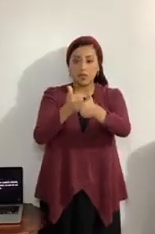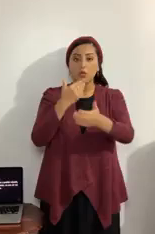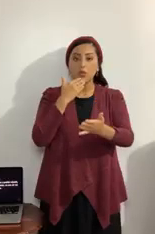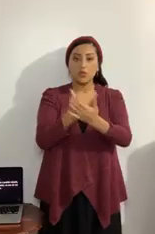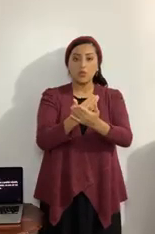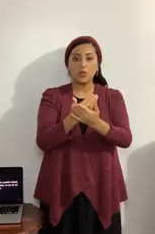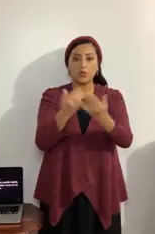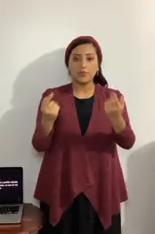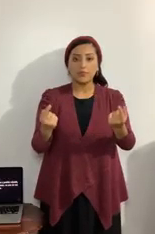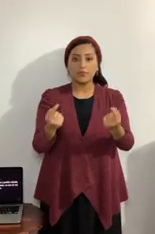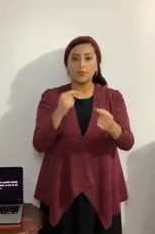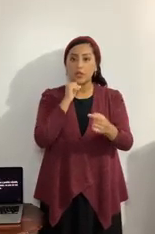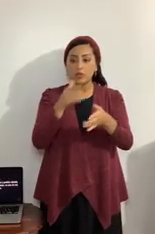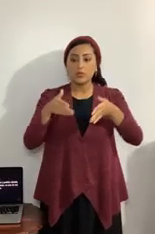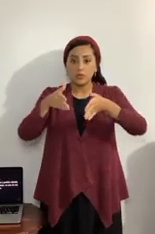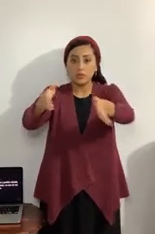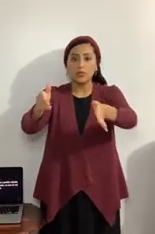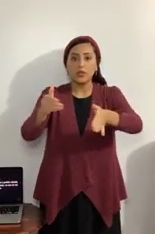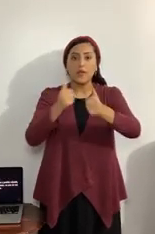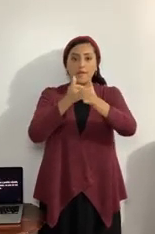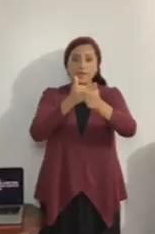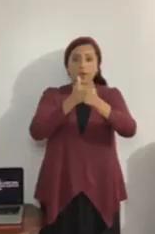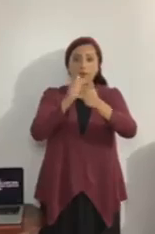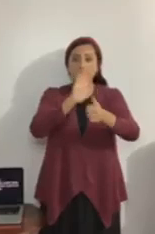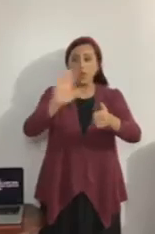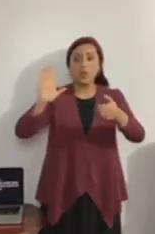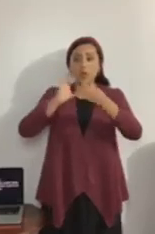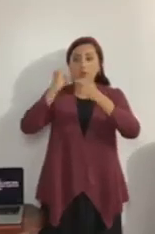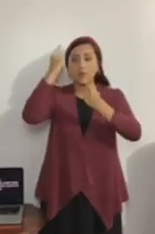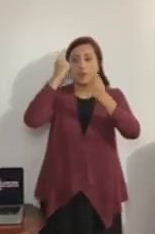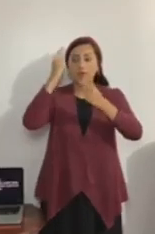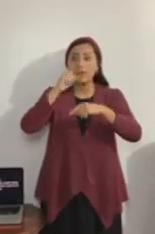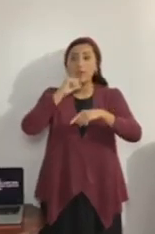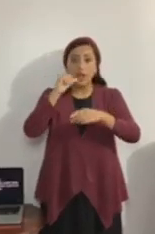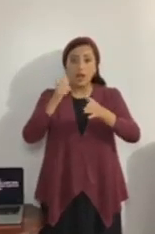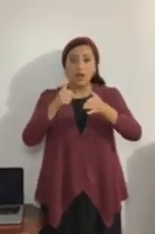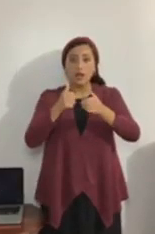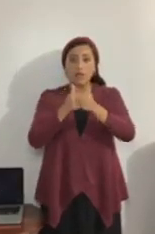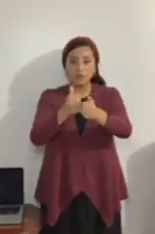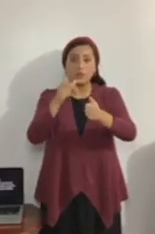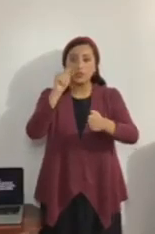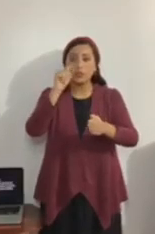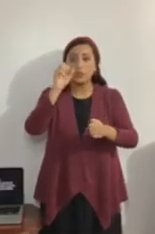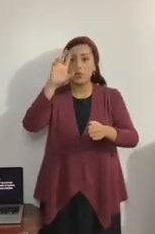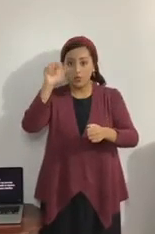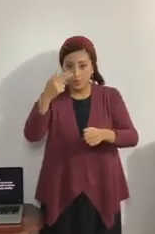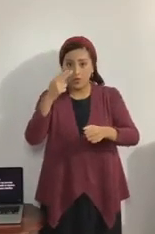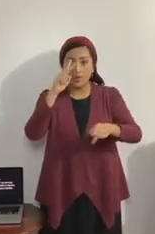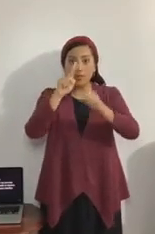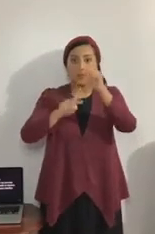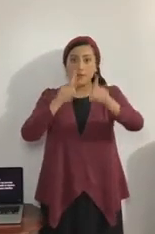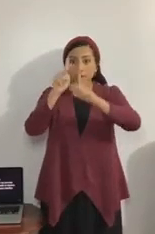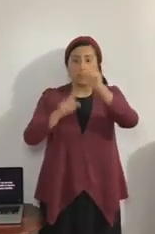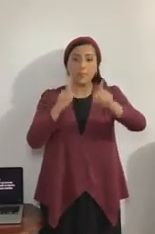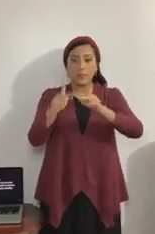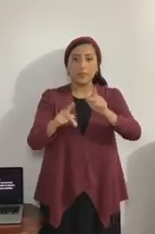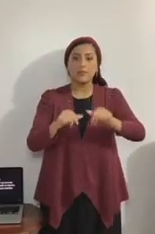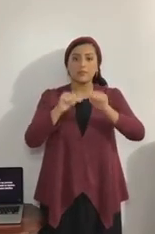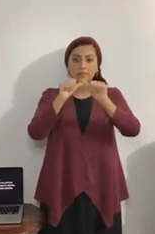sus pensamientos, no en los pensamientos de la Torah. Pueblo que en mi rostro me provoca de continua